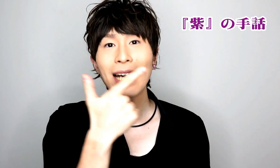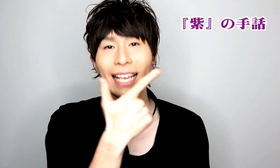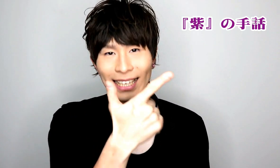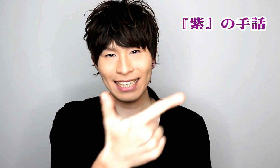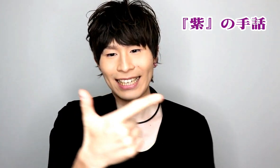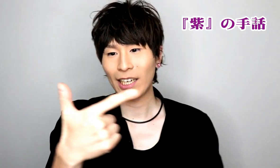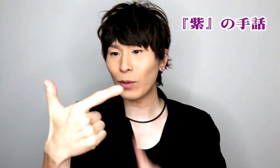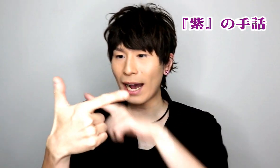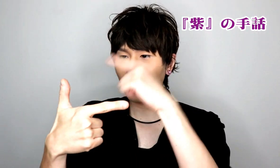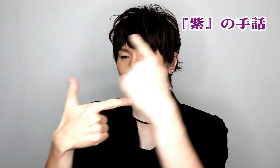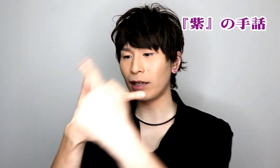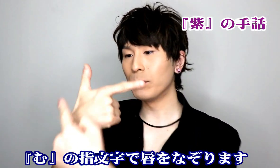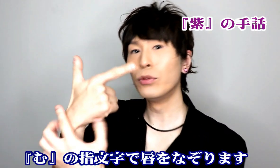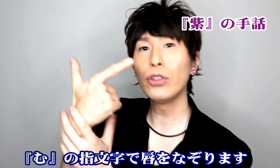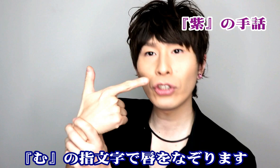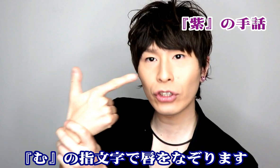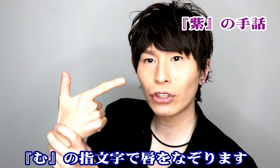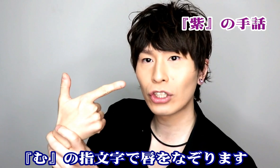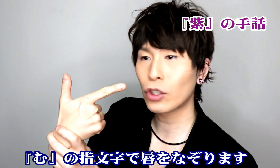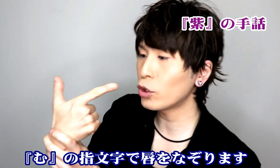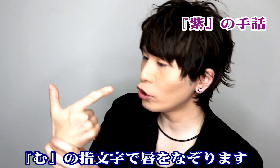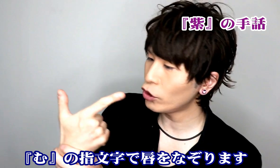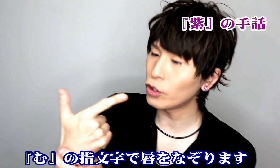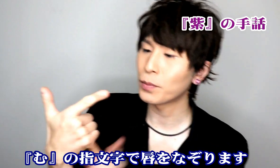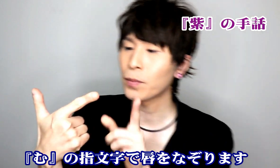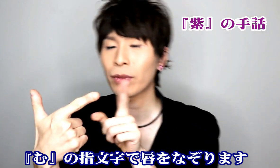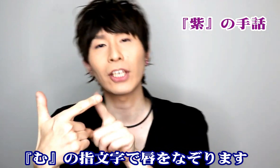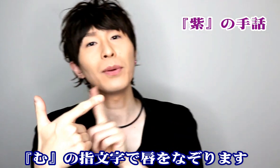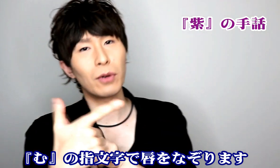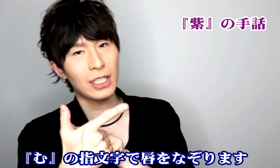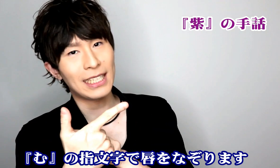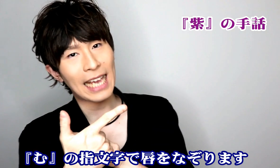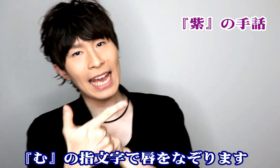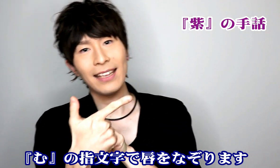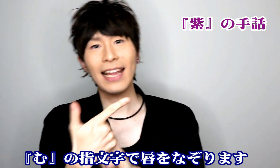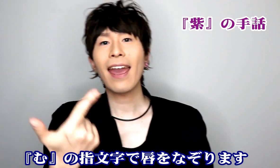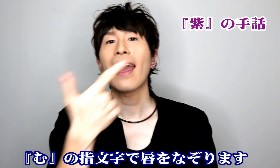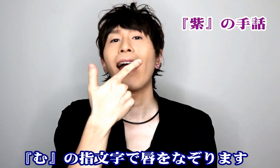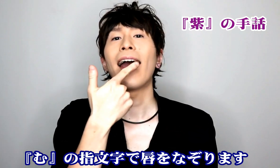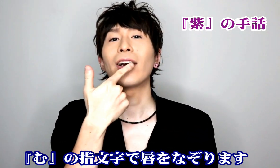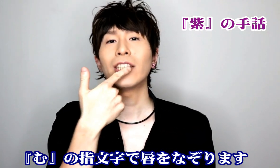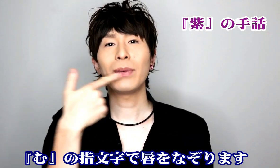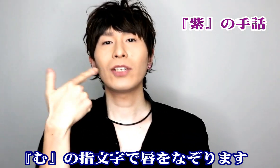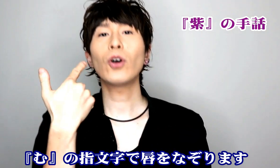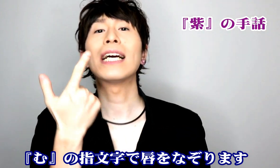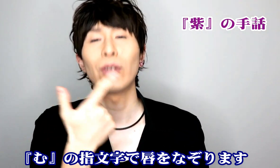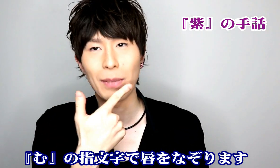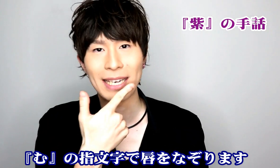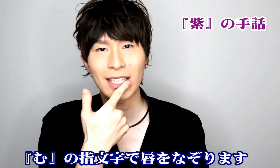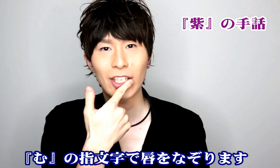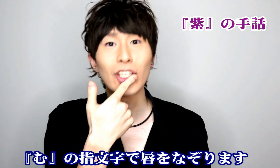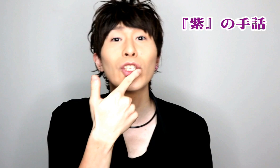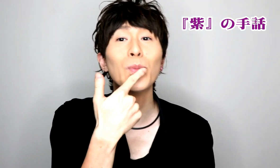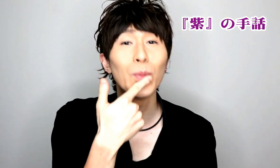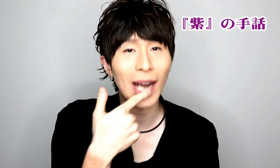紫はムーという指文字で唇をなぞります。